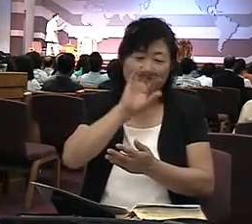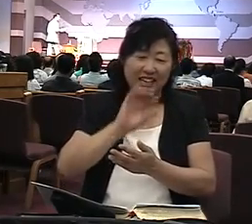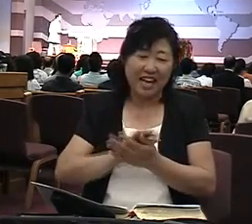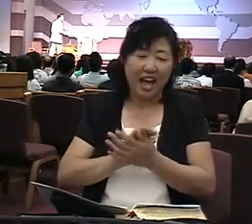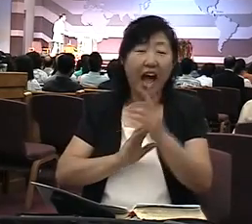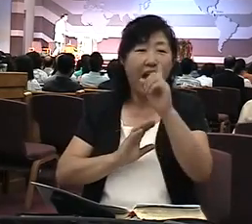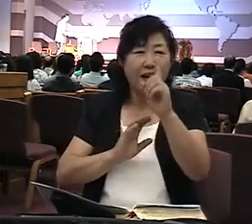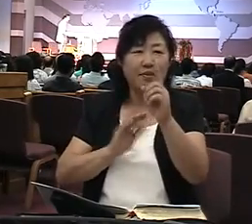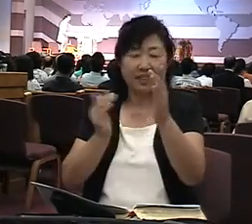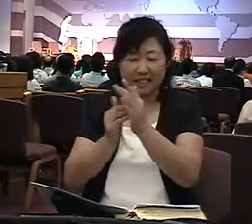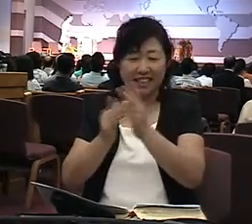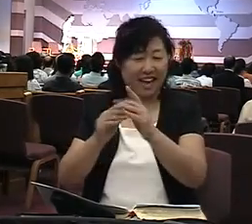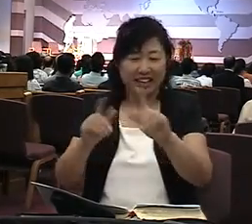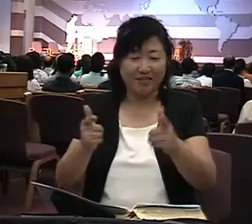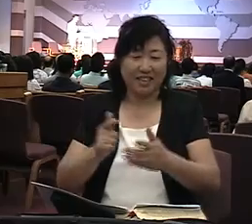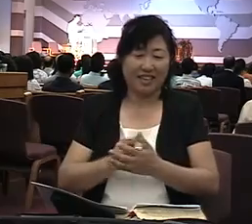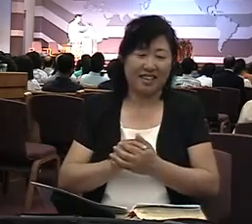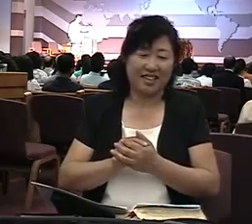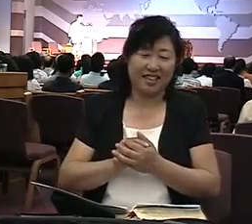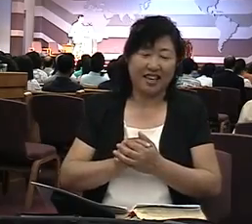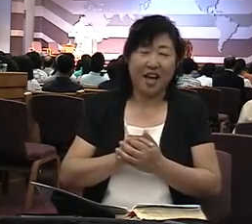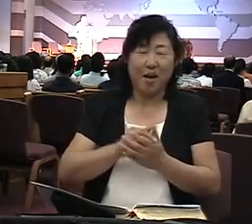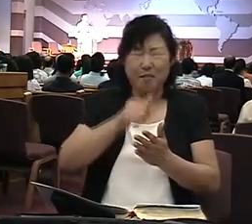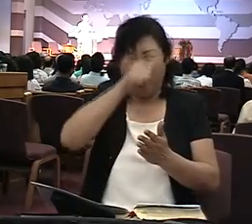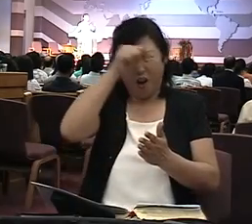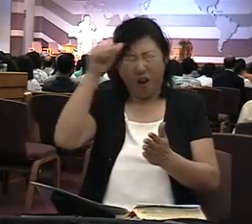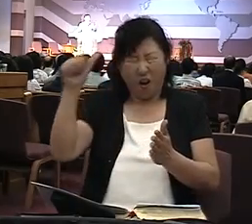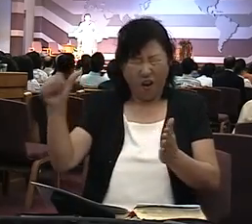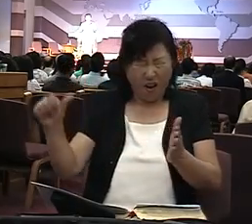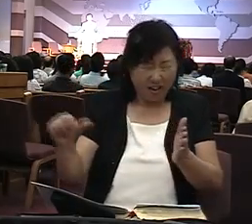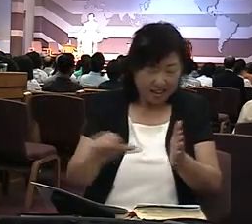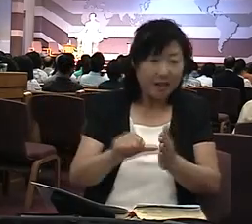끝나는 거 아니에요. 평생 받는 것인 줄로 믿습니다.